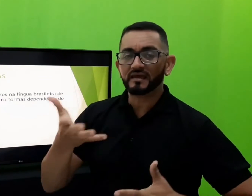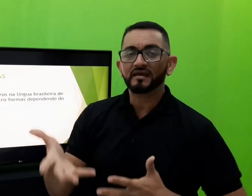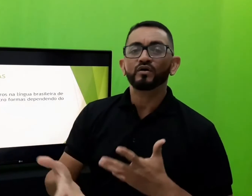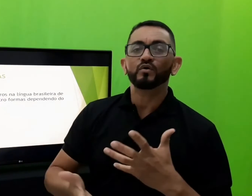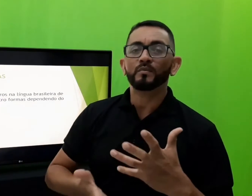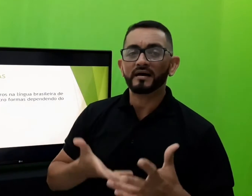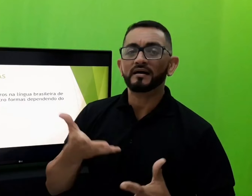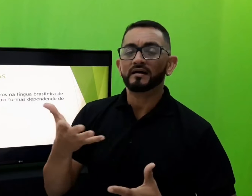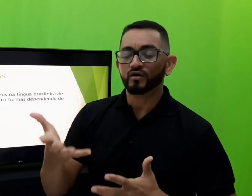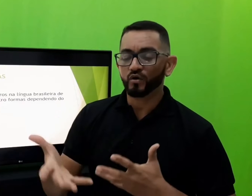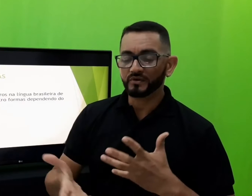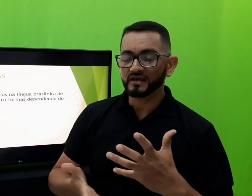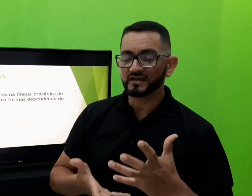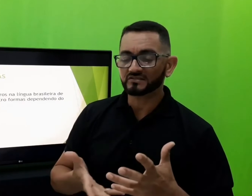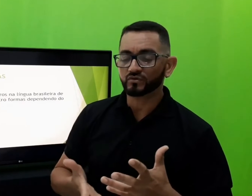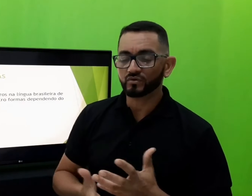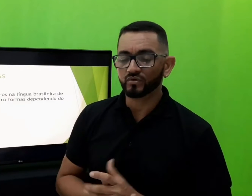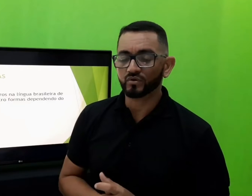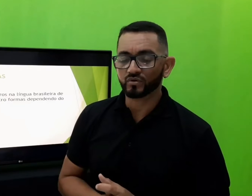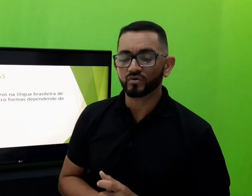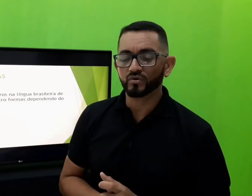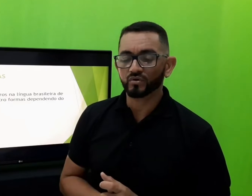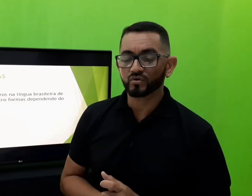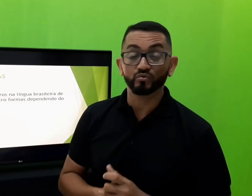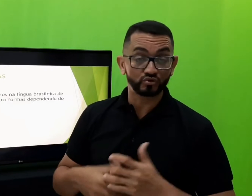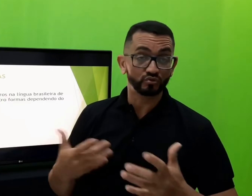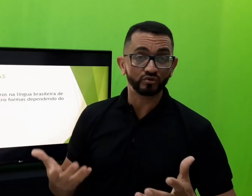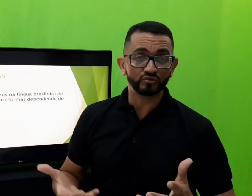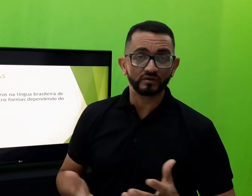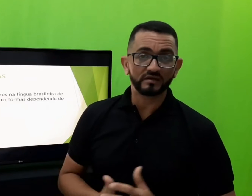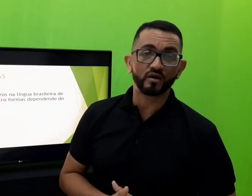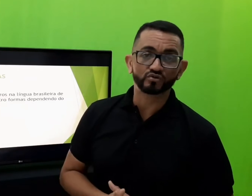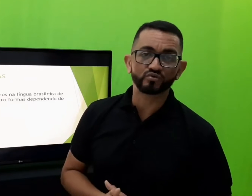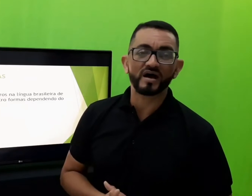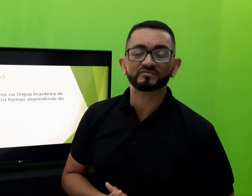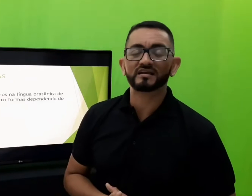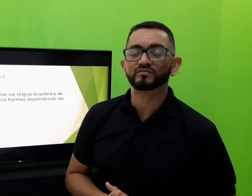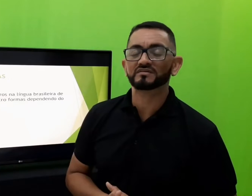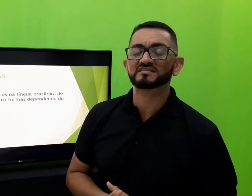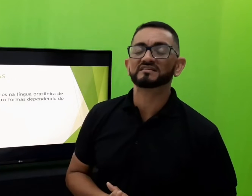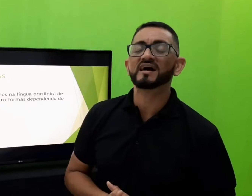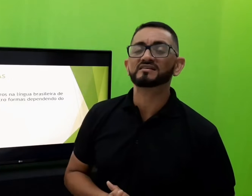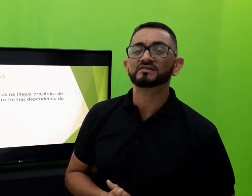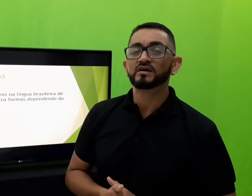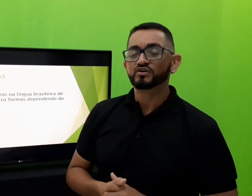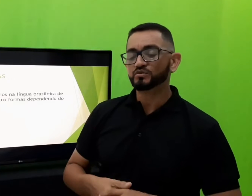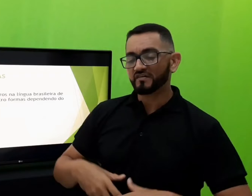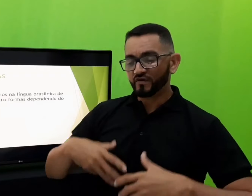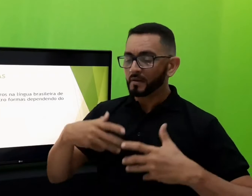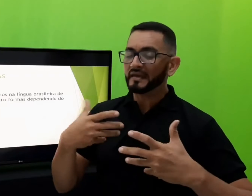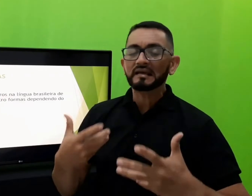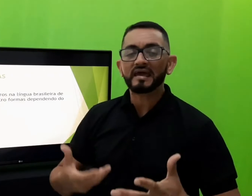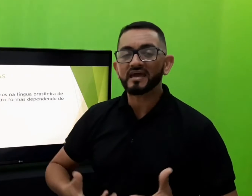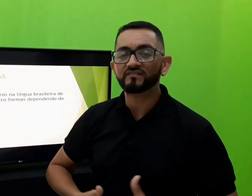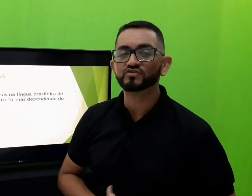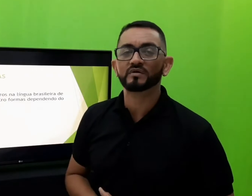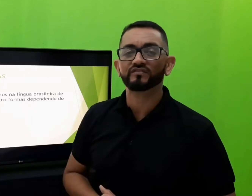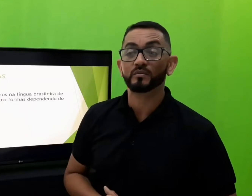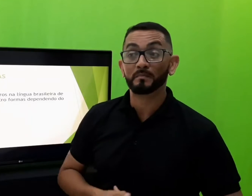manter uma comunicação com o surdo, que é o usuário da língua de sinais, de uma forma bem leve, de uma forma